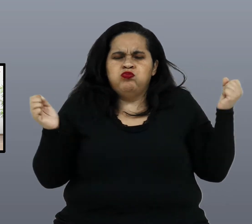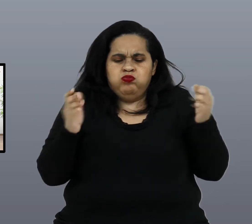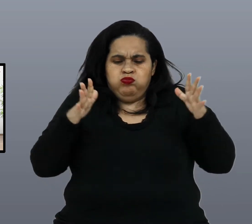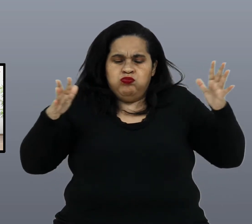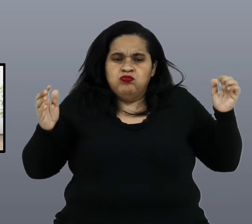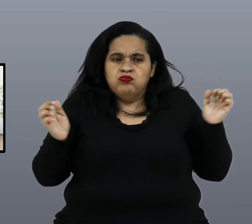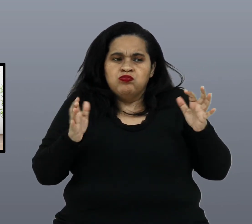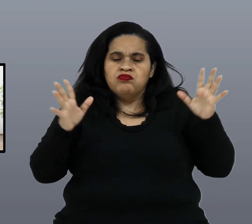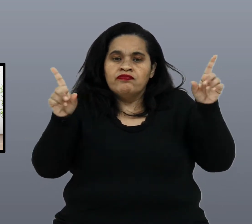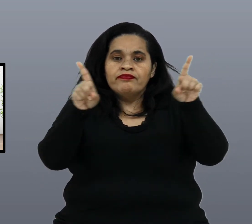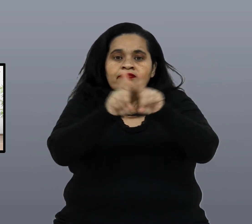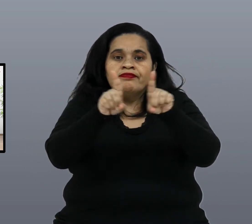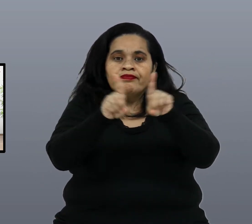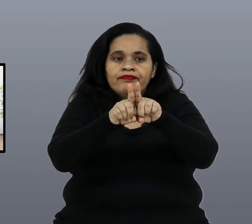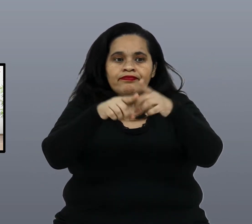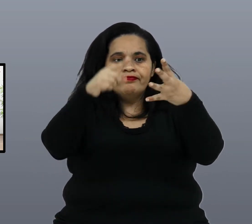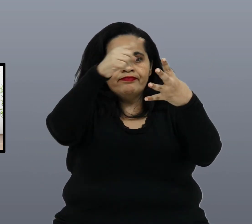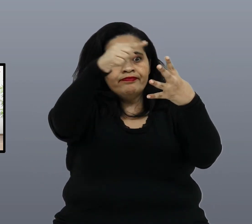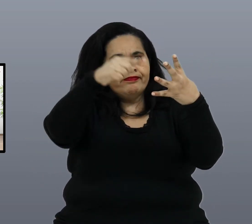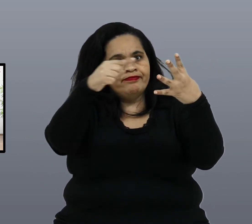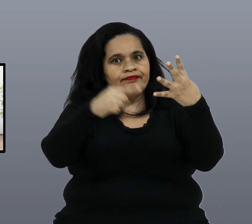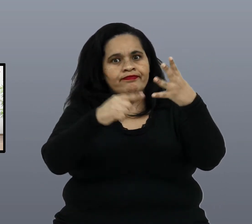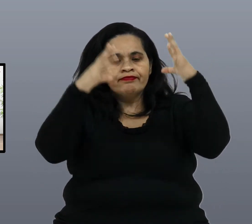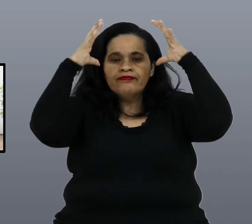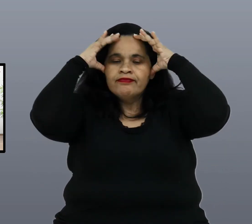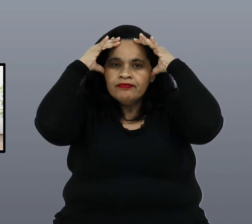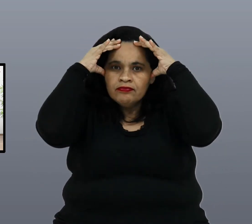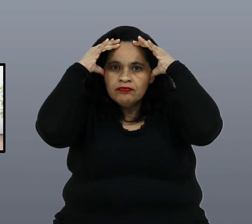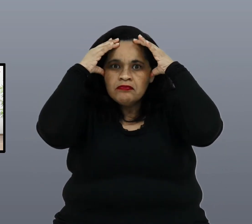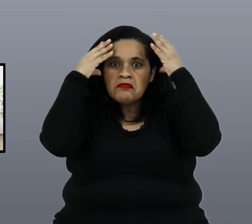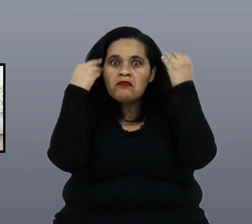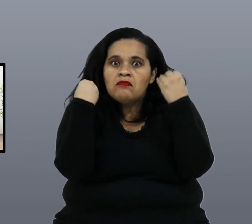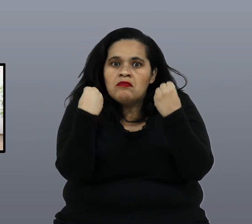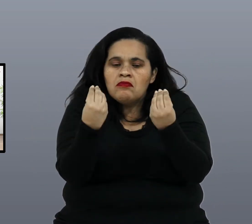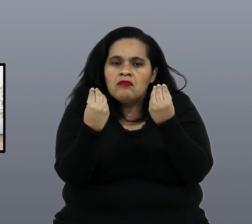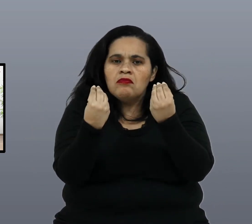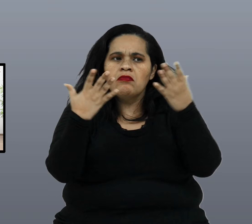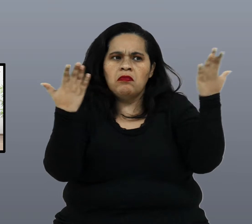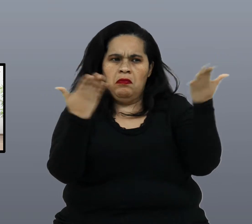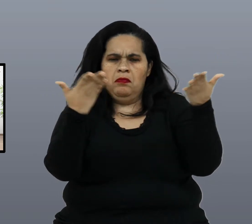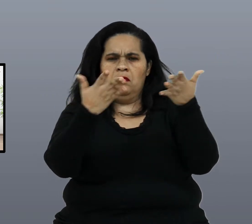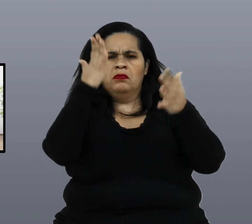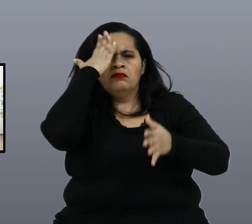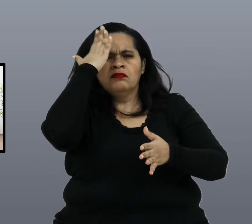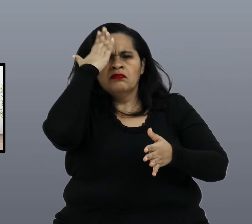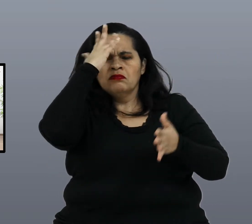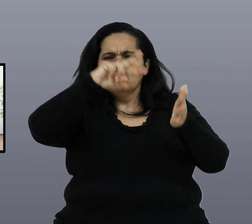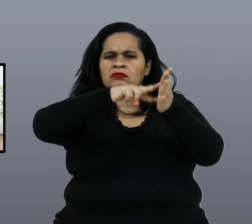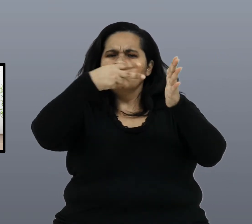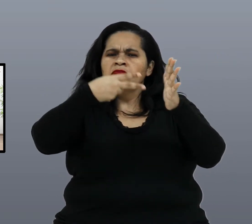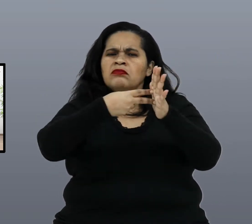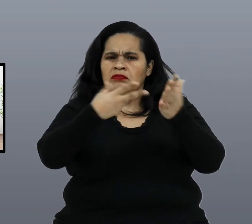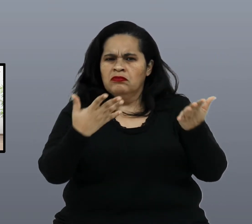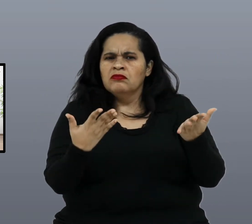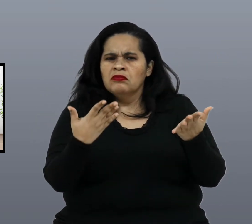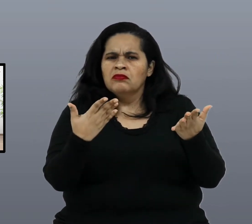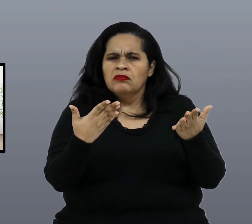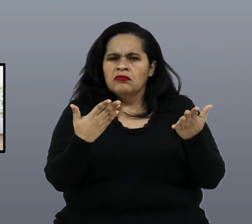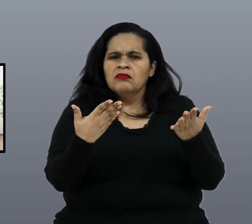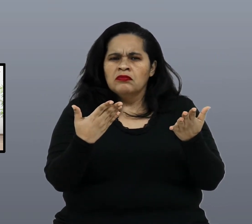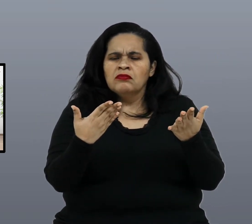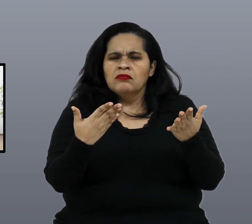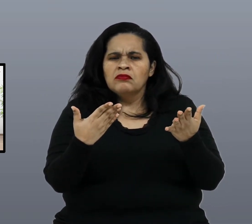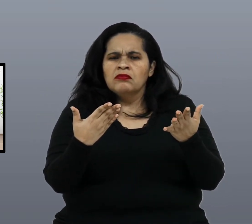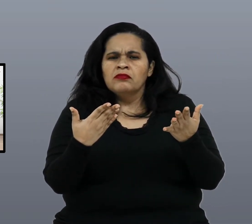e também com 4 cabeças. Comenta um pouco para a gente, pastor Alan, sobre esse animal, sobre o leopardo com essas